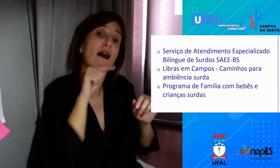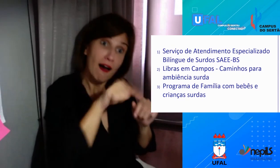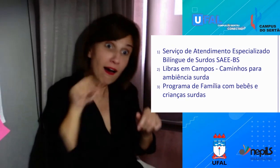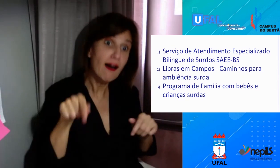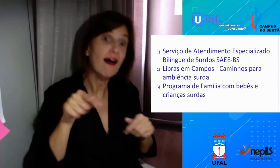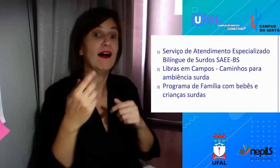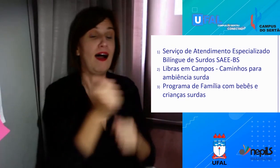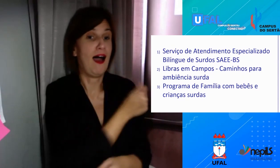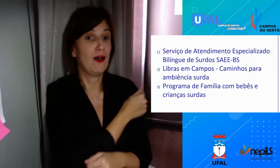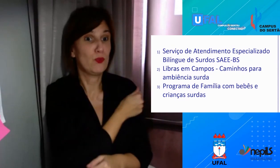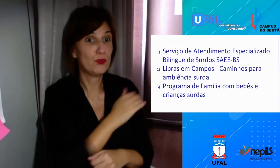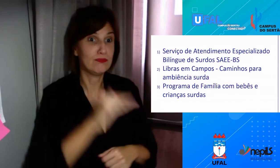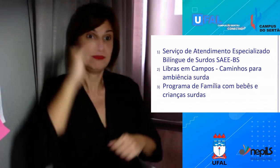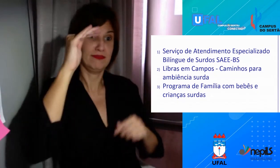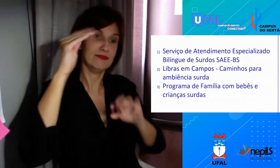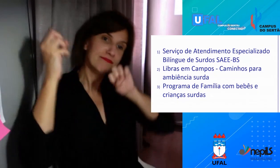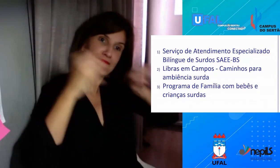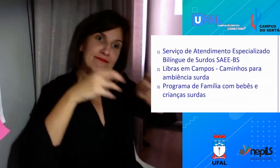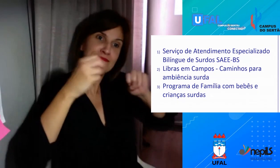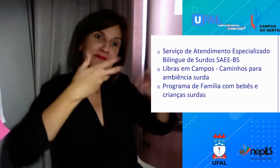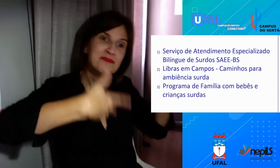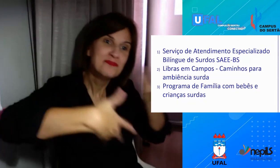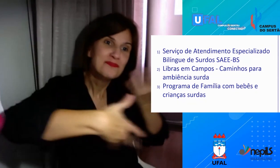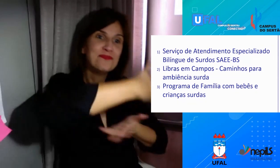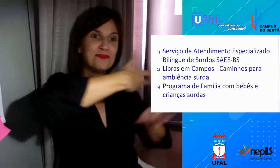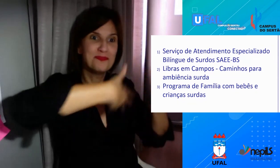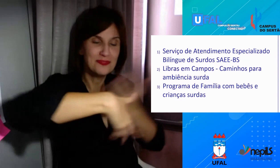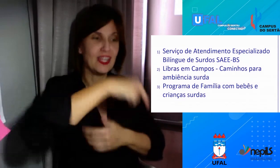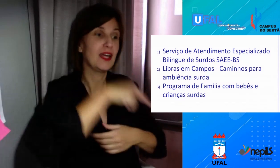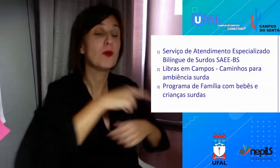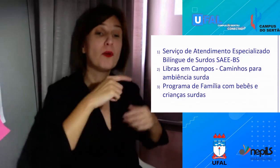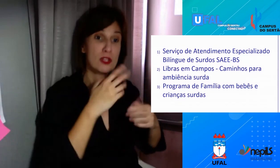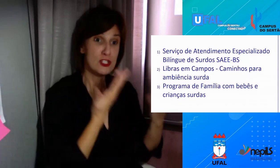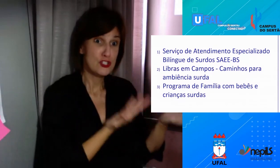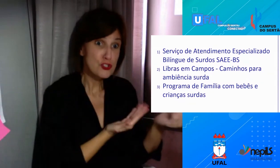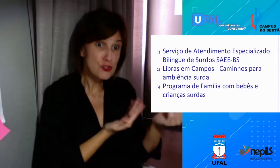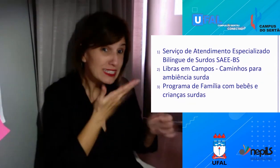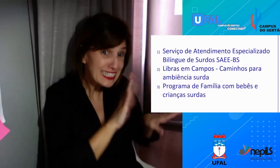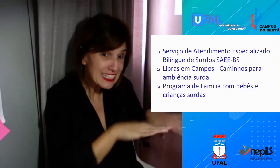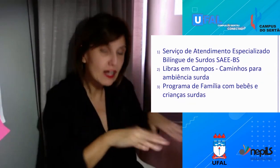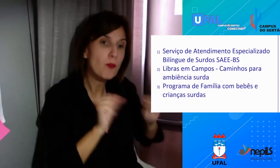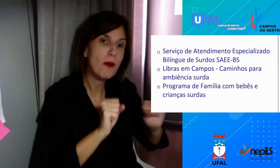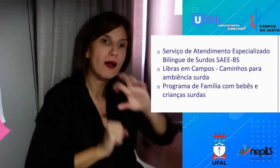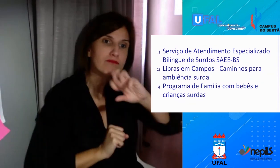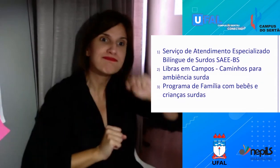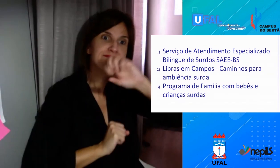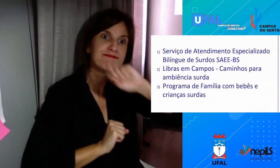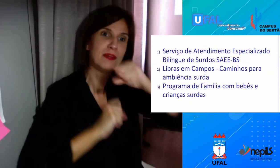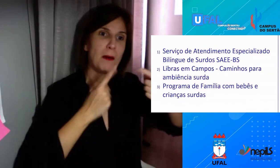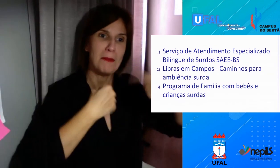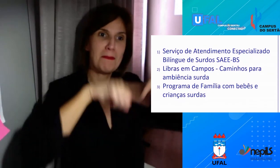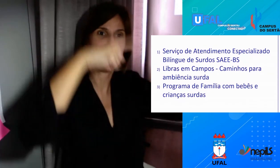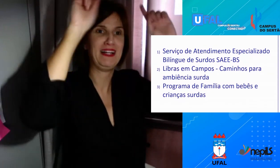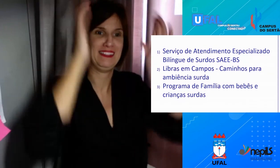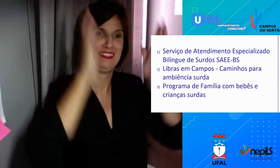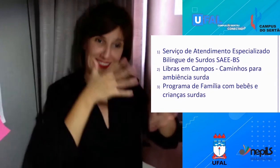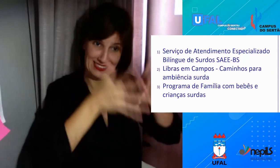vinham muitos sinais, alguns sinais, e os alunos se sentiam entediados. Quando essas interações com os alunos adultos começou a